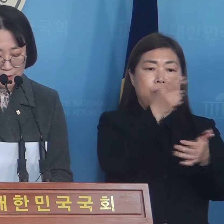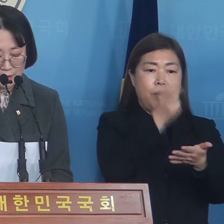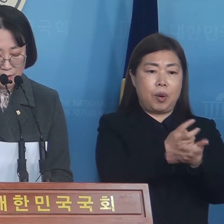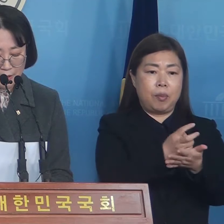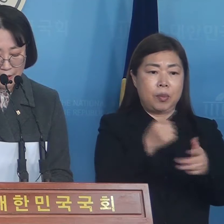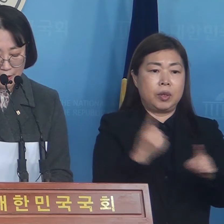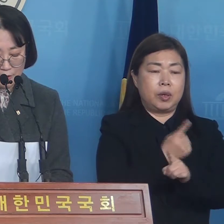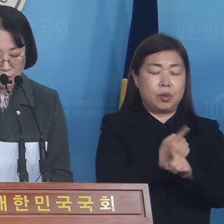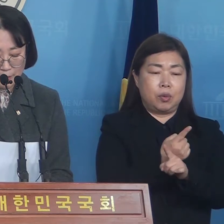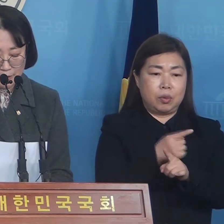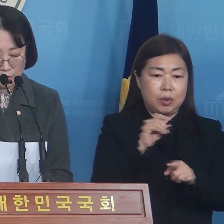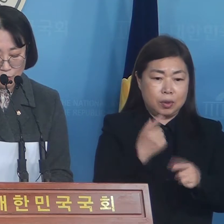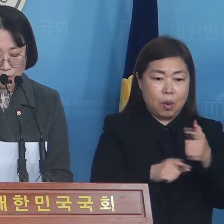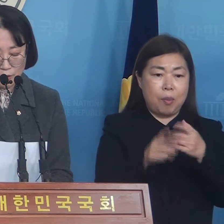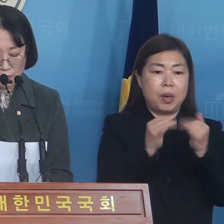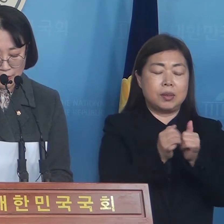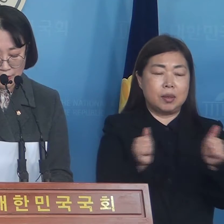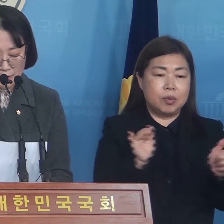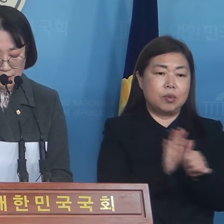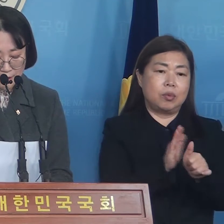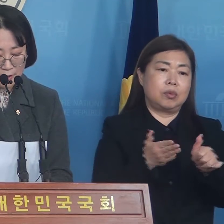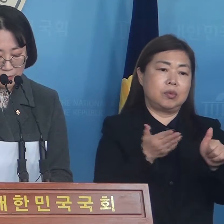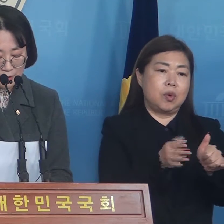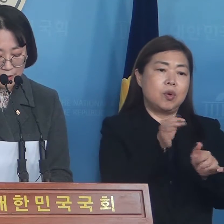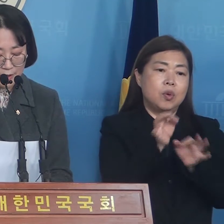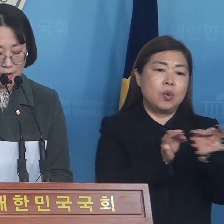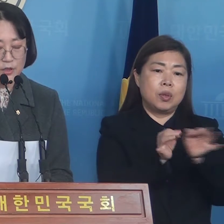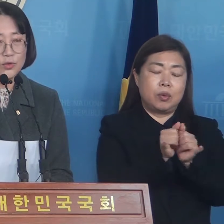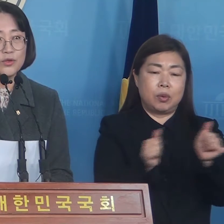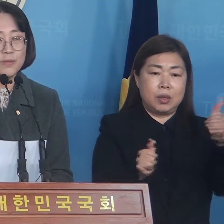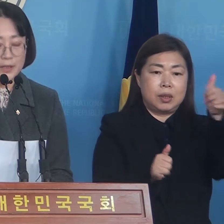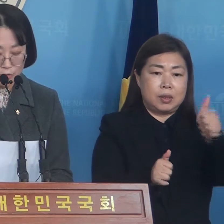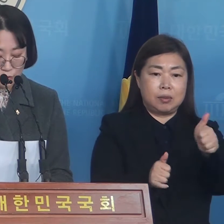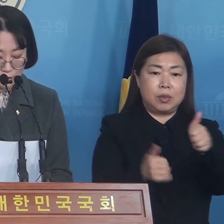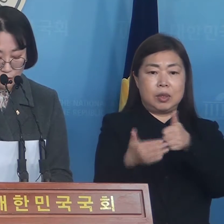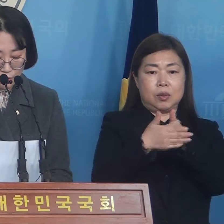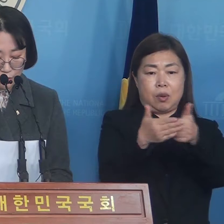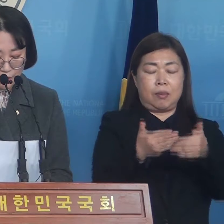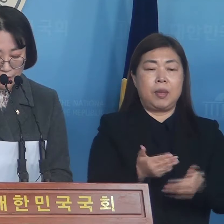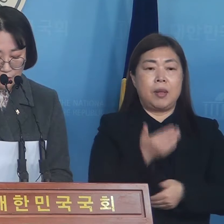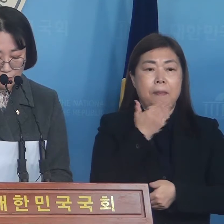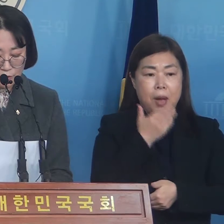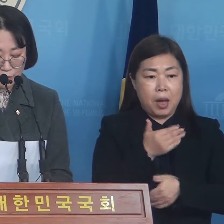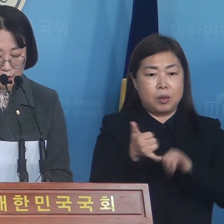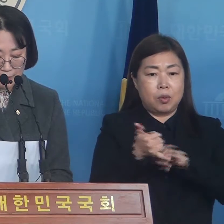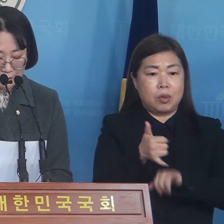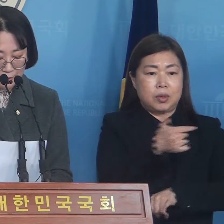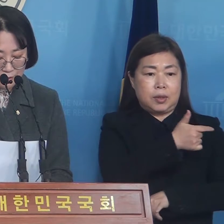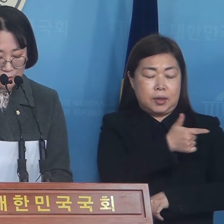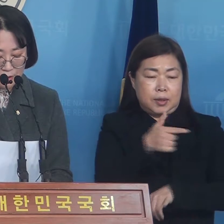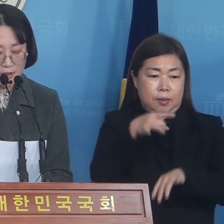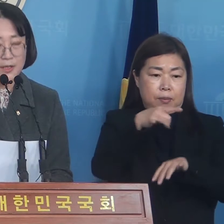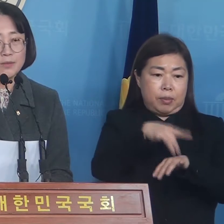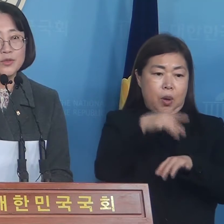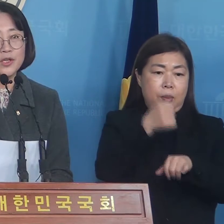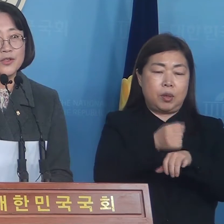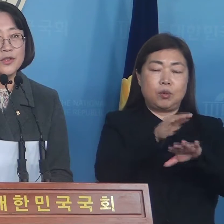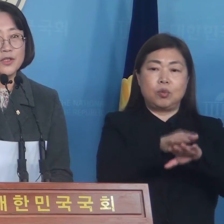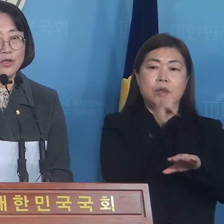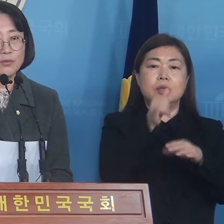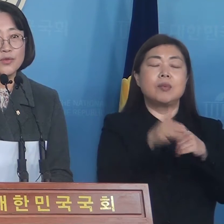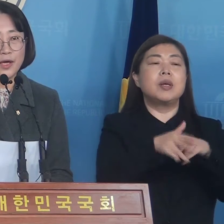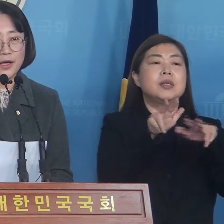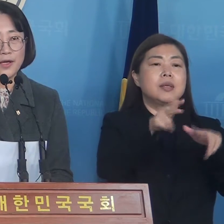많은 상점가에 더 많은 소상공인 사장님들이 지원을 받을 수 있도록 큰 줄기를 만들었으니 이제 남은